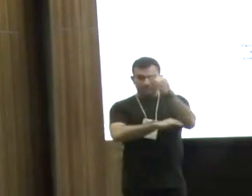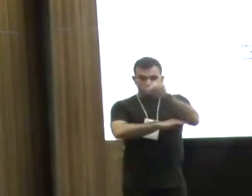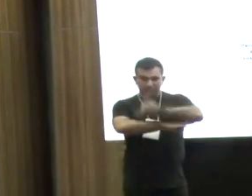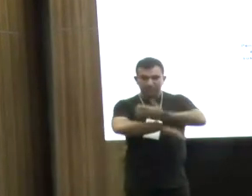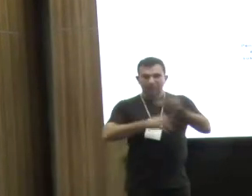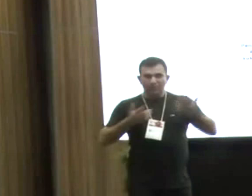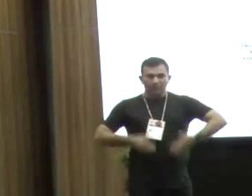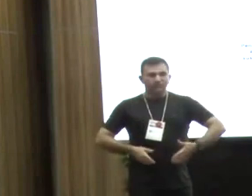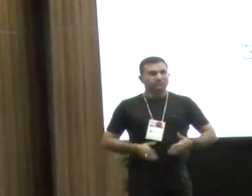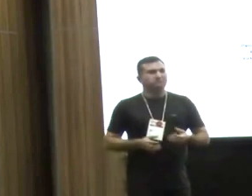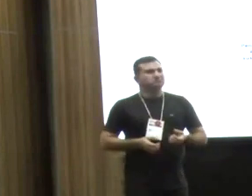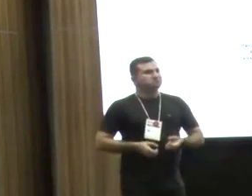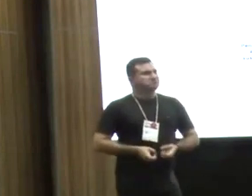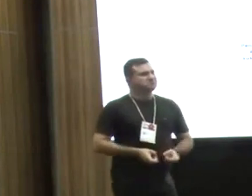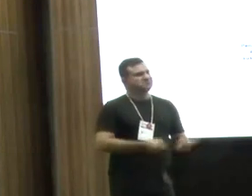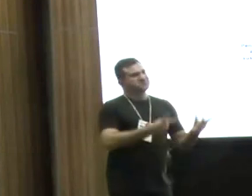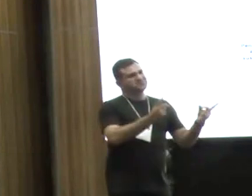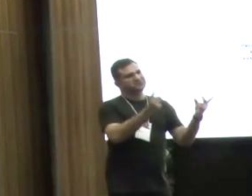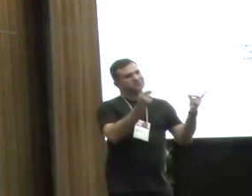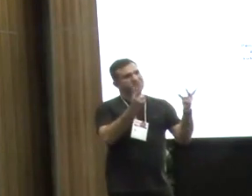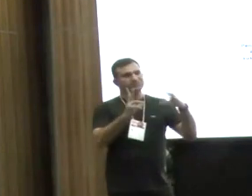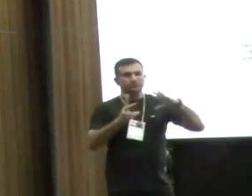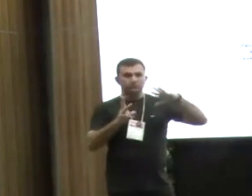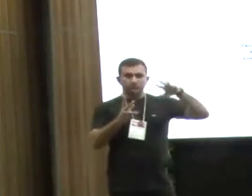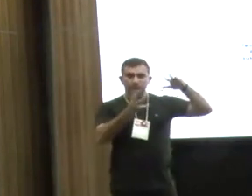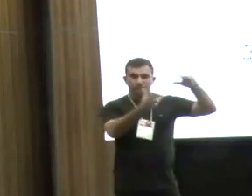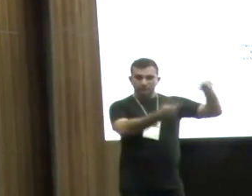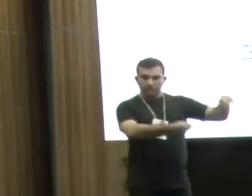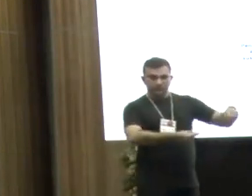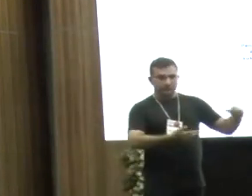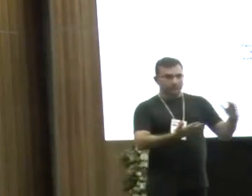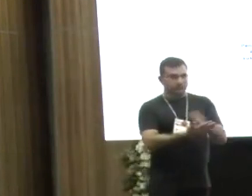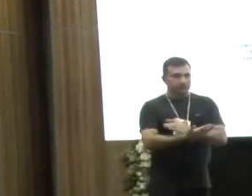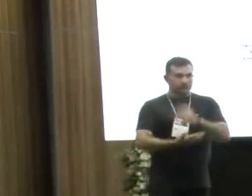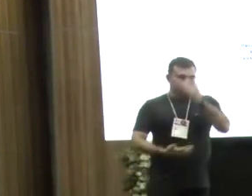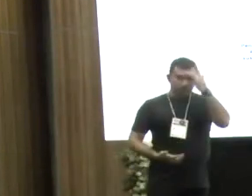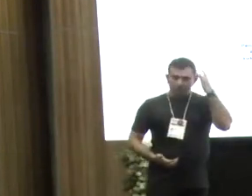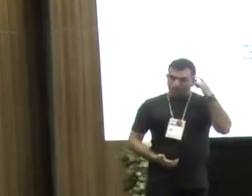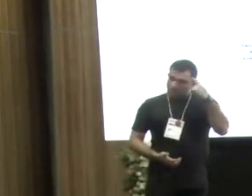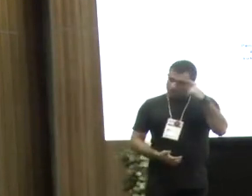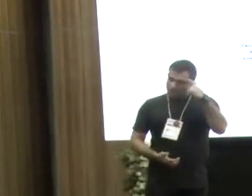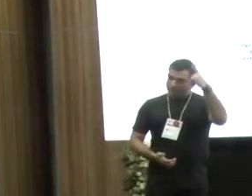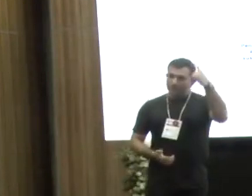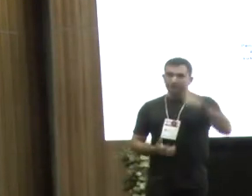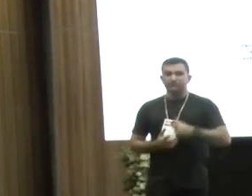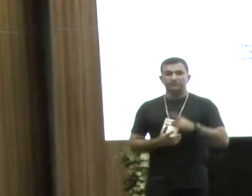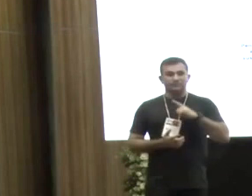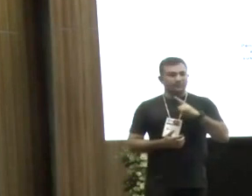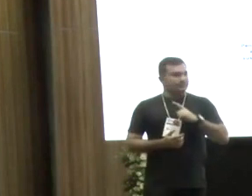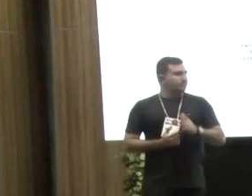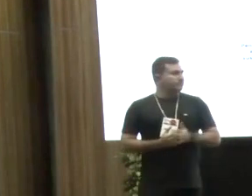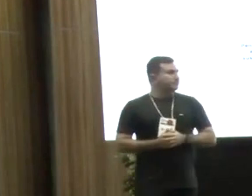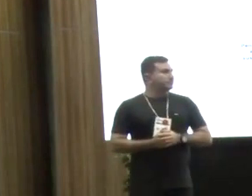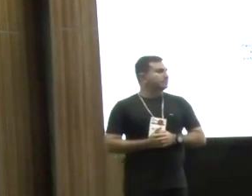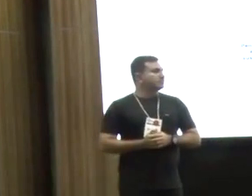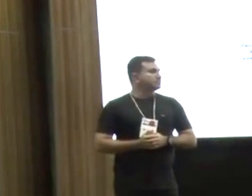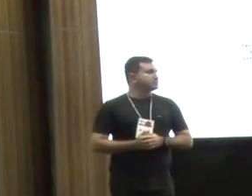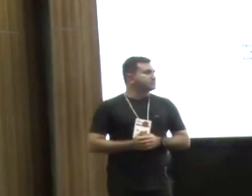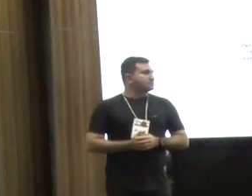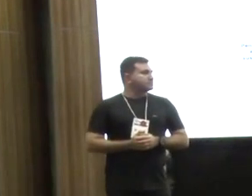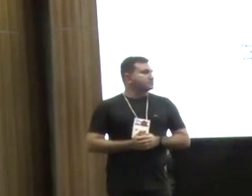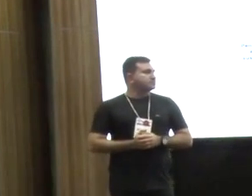Então, alguém analisou isso dentro do campo das ideias. É necessário dar